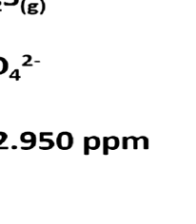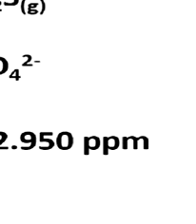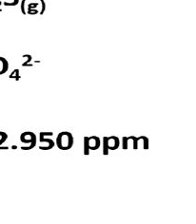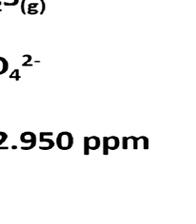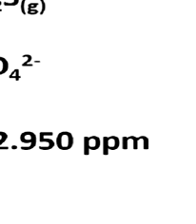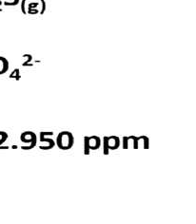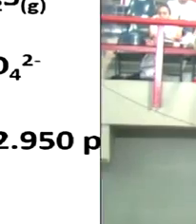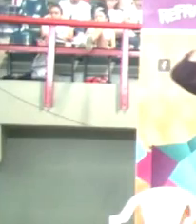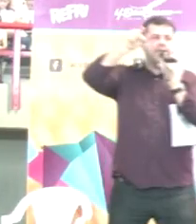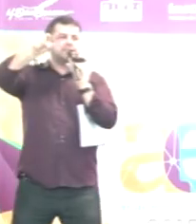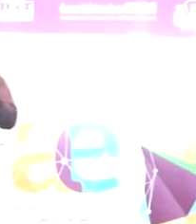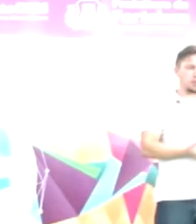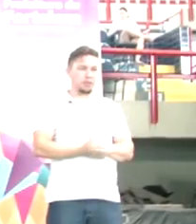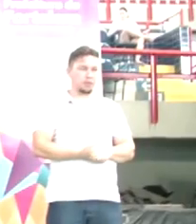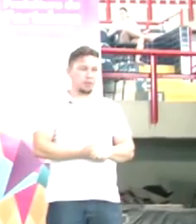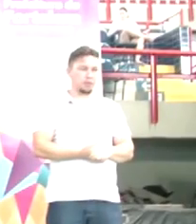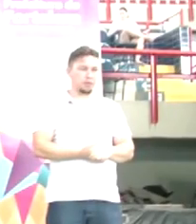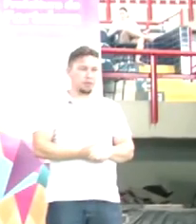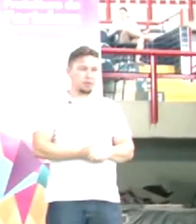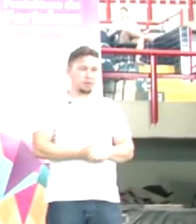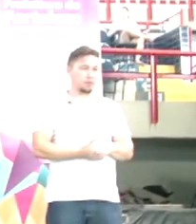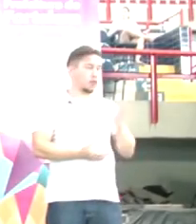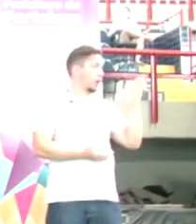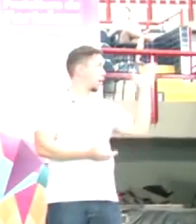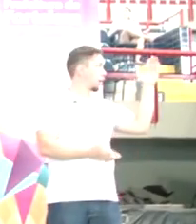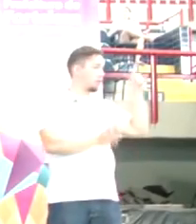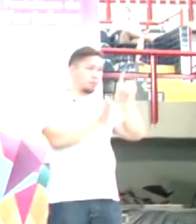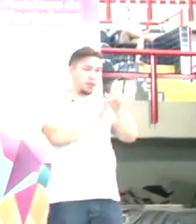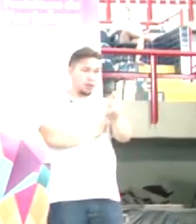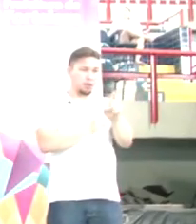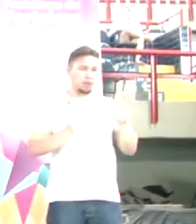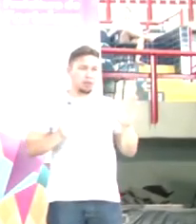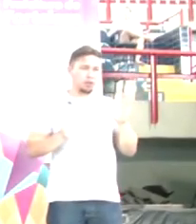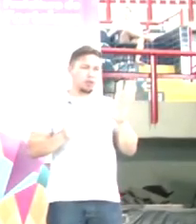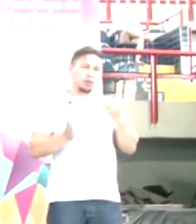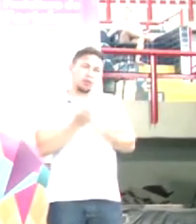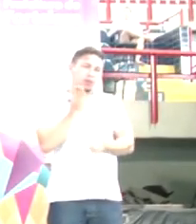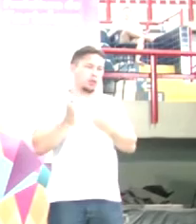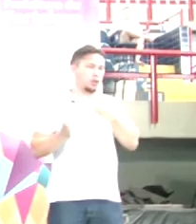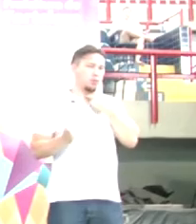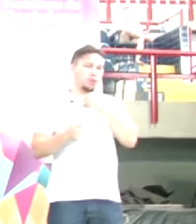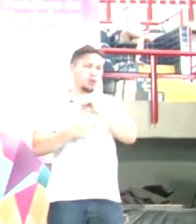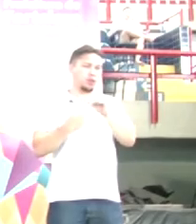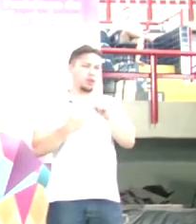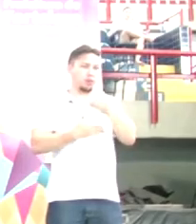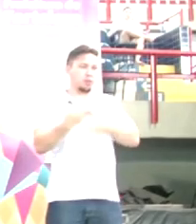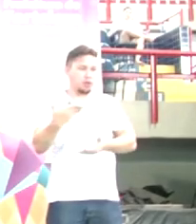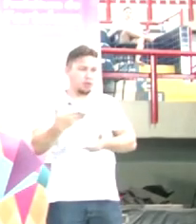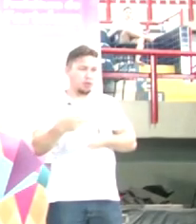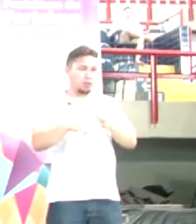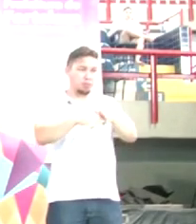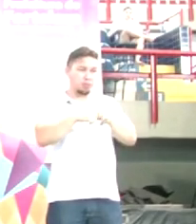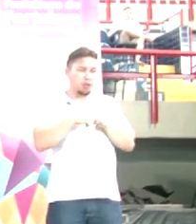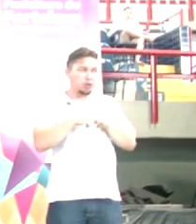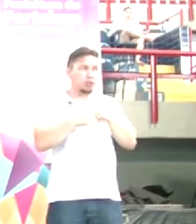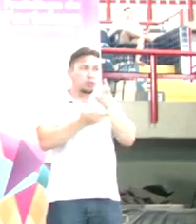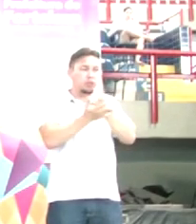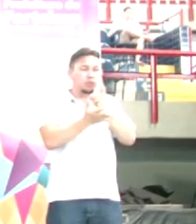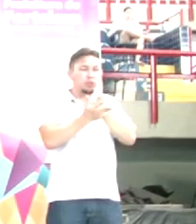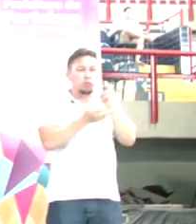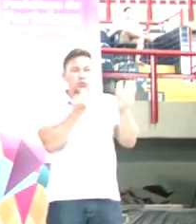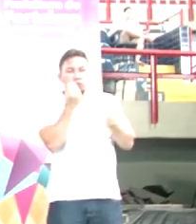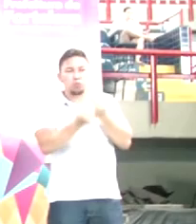99,6%. Galera, esse tipo de questão você não pode perder no Enem. Então, o que é que você faz